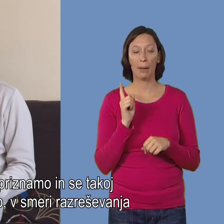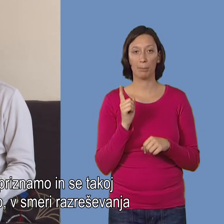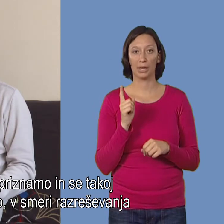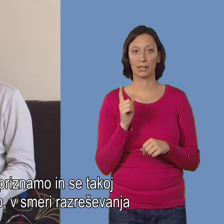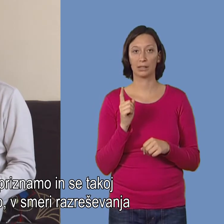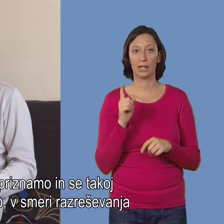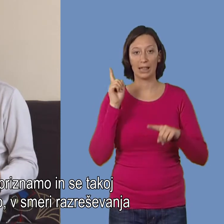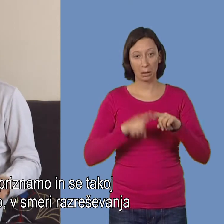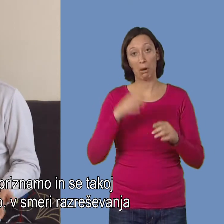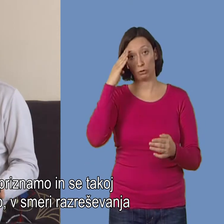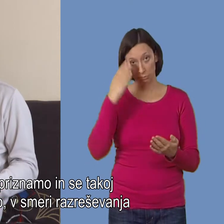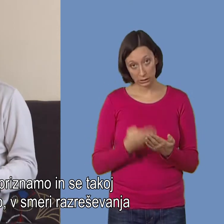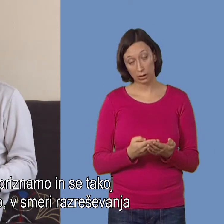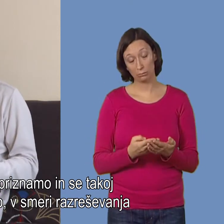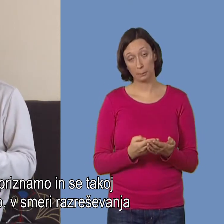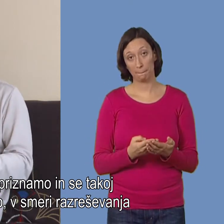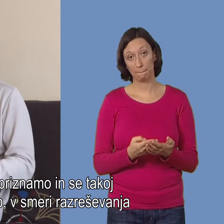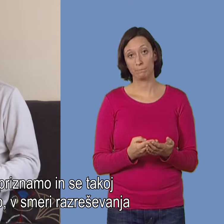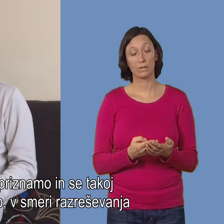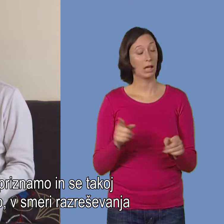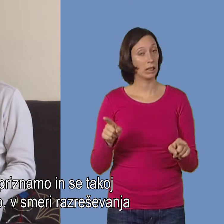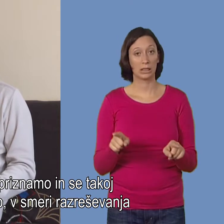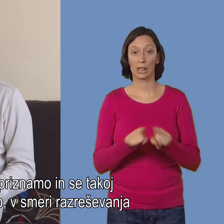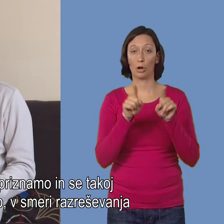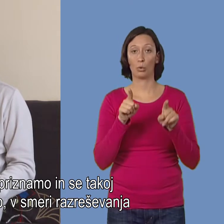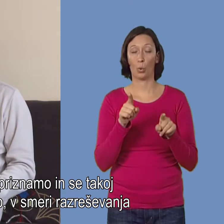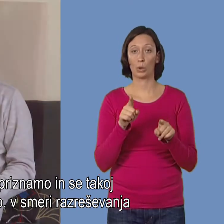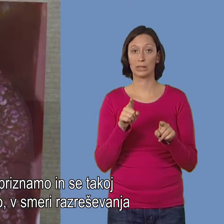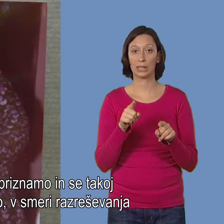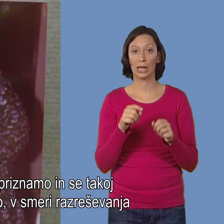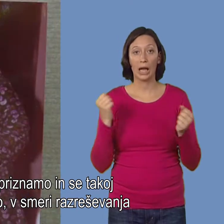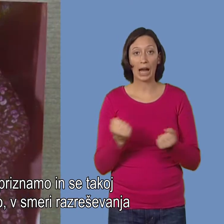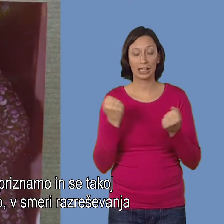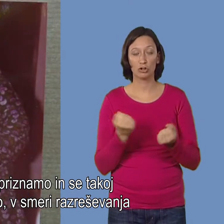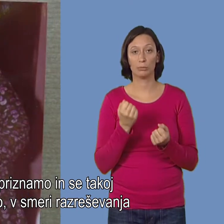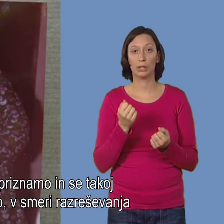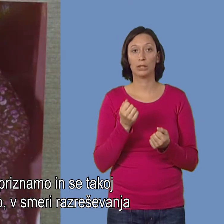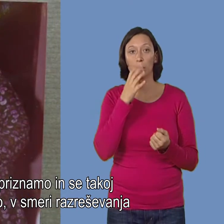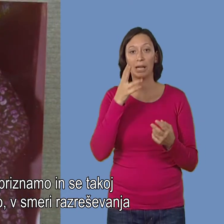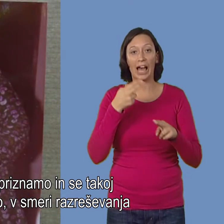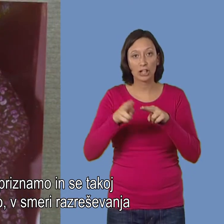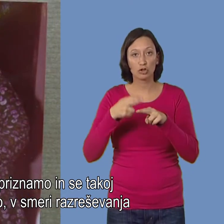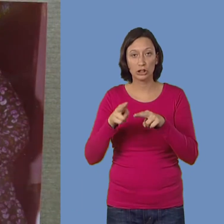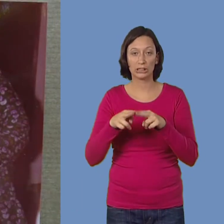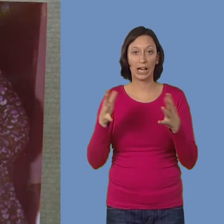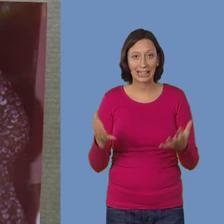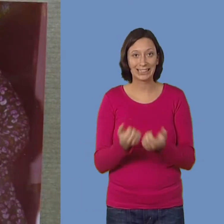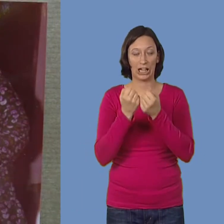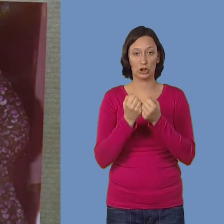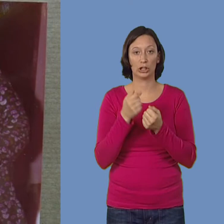ampak napako priznamo in takoj se angažiramo v smeri